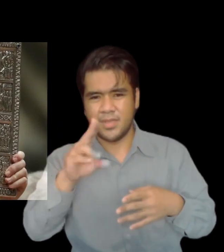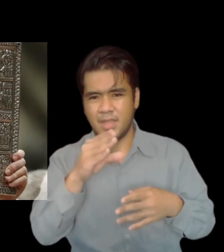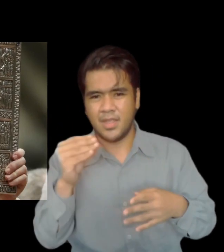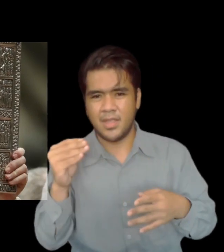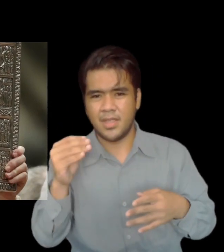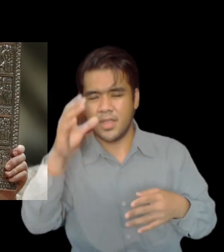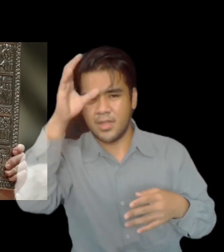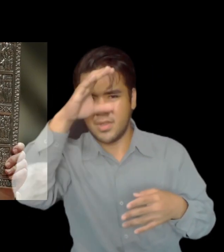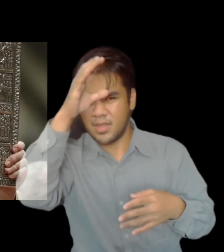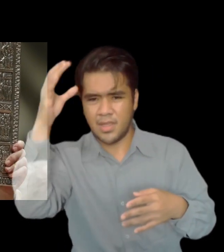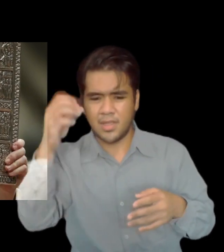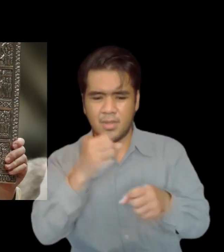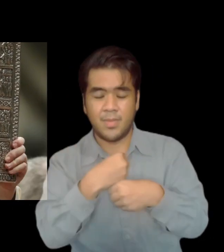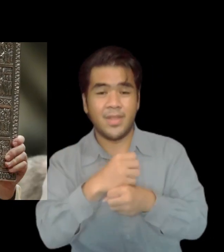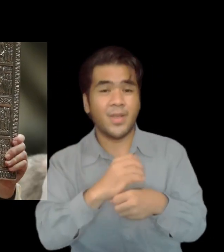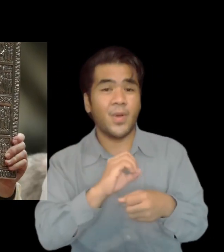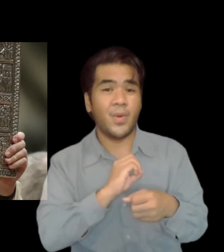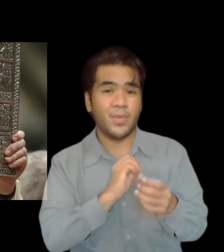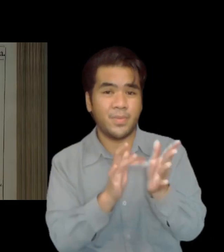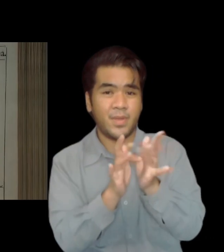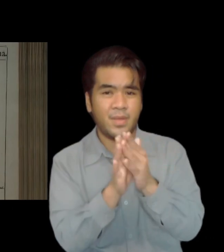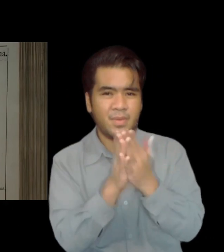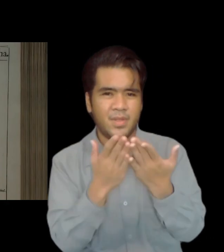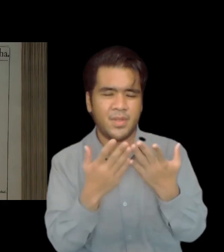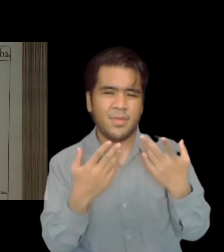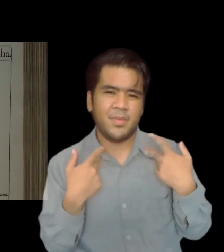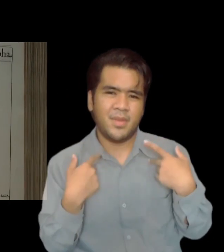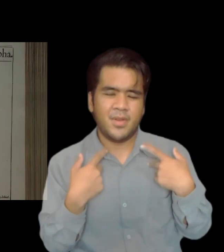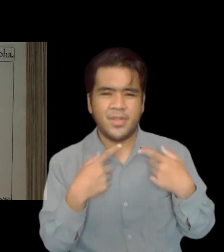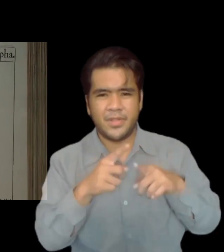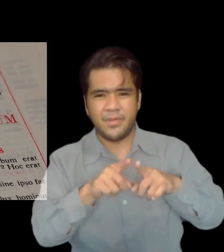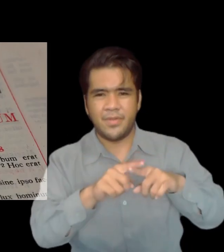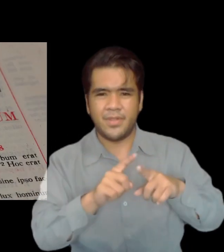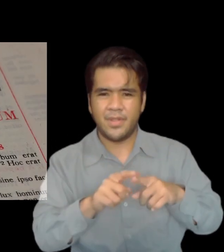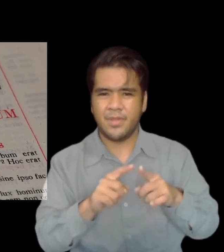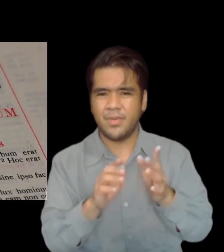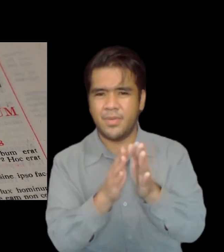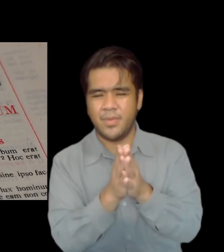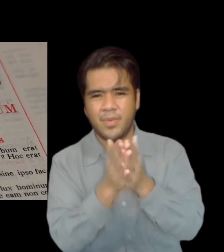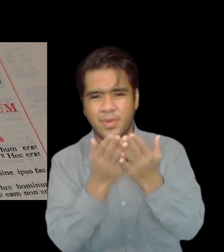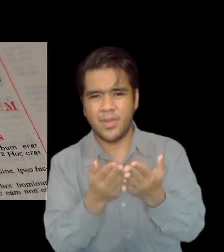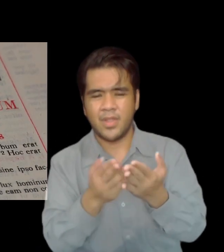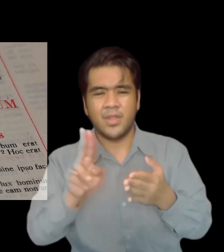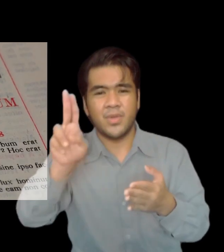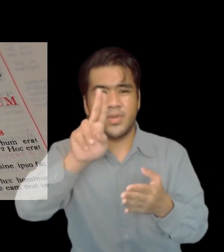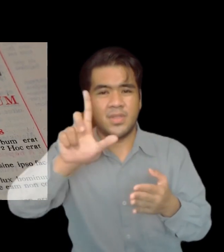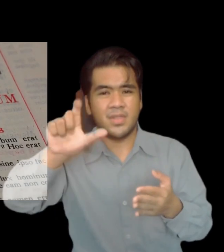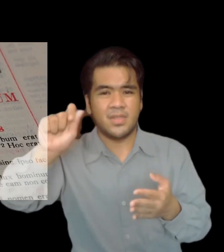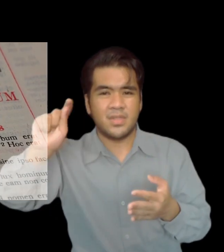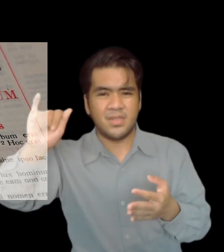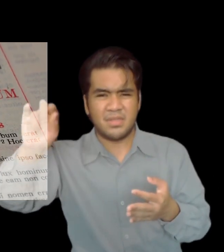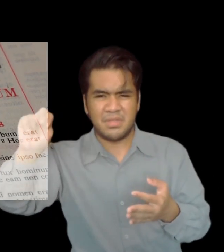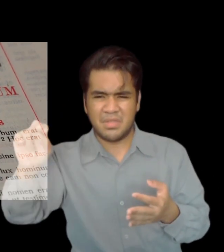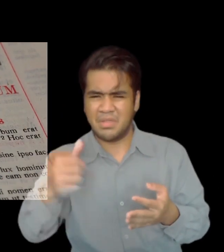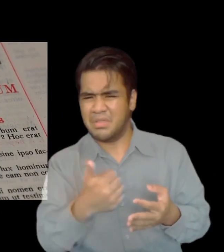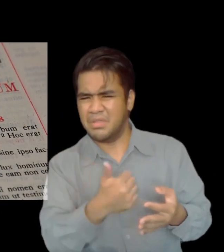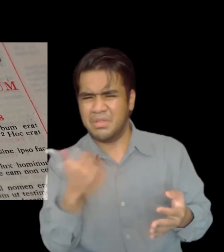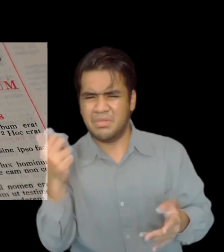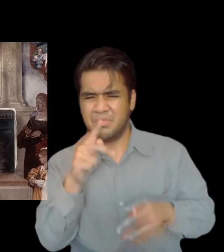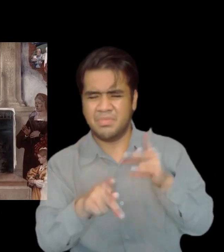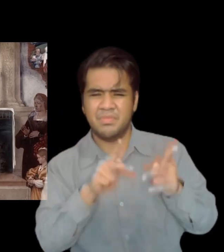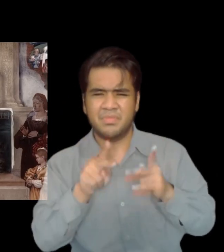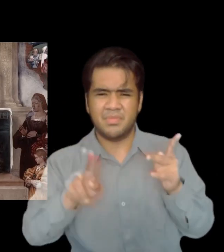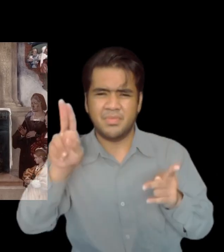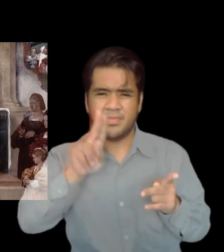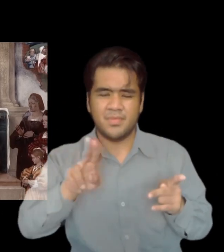Simbahang Katoliko ay ang kanilang sariling bersyon ng Biblia na may kasamang apokripa at ito ay nasa wikang Latin na ilan lamang ang